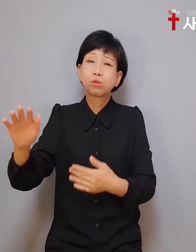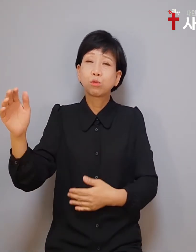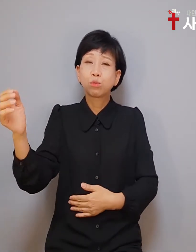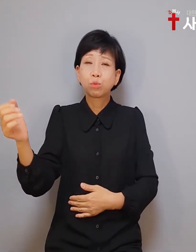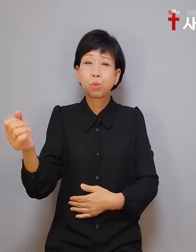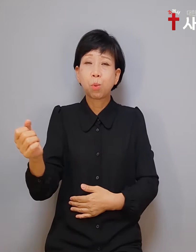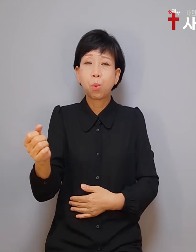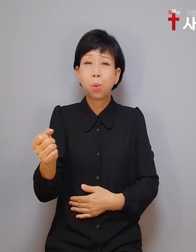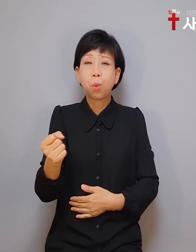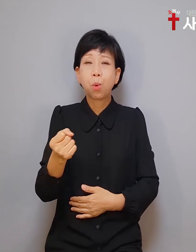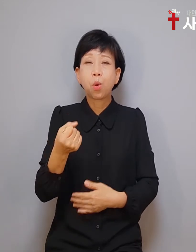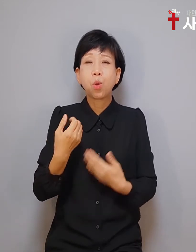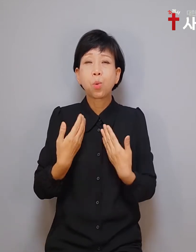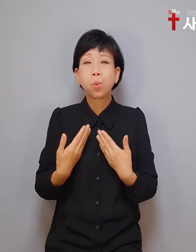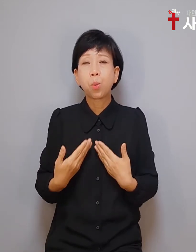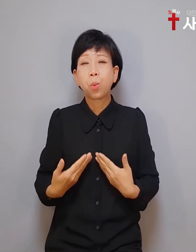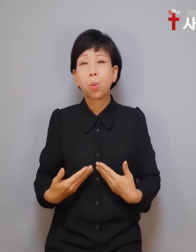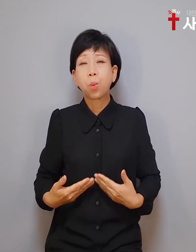평강으로